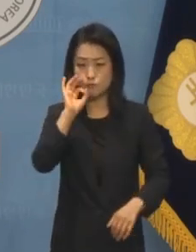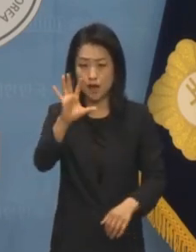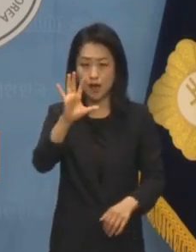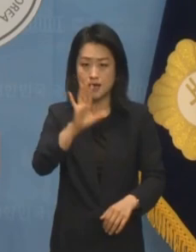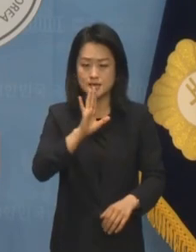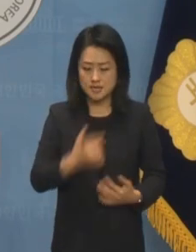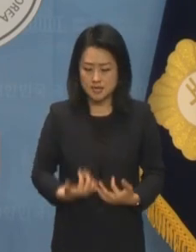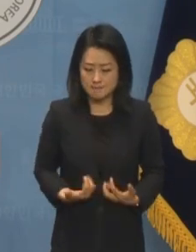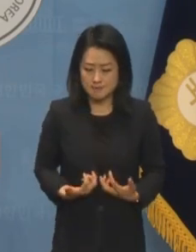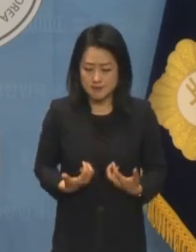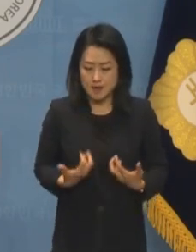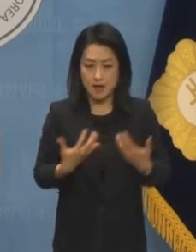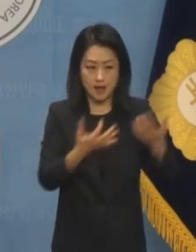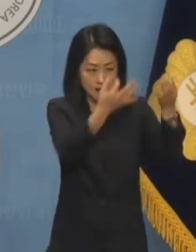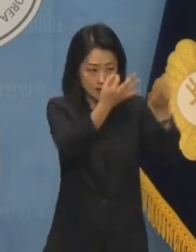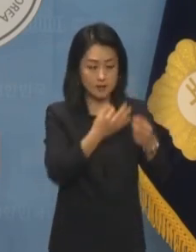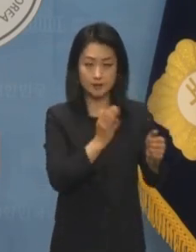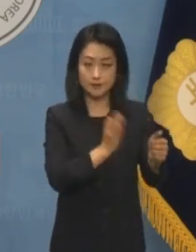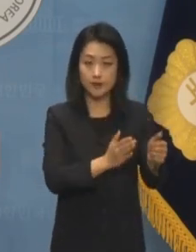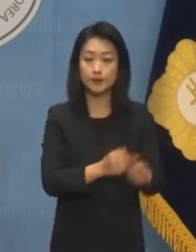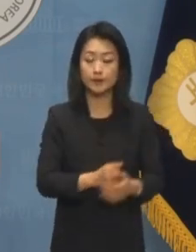분노가 보이지 않습니까?